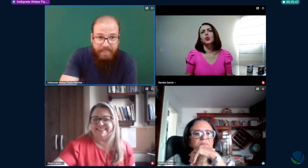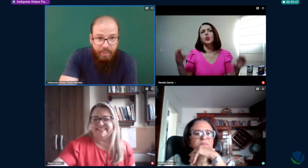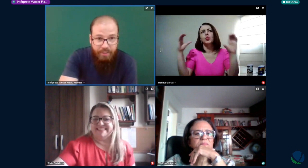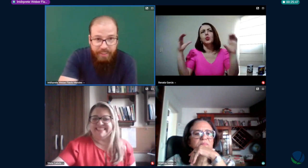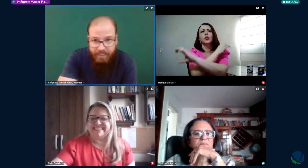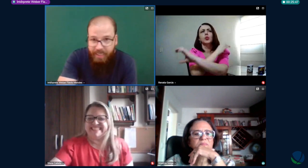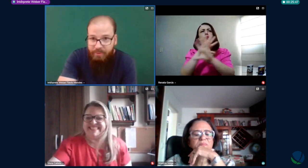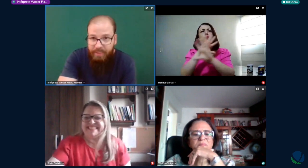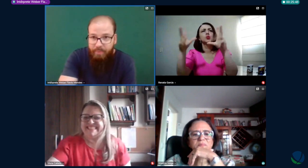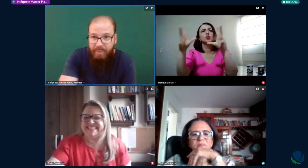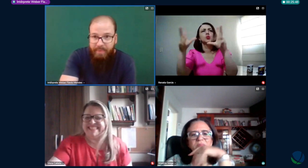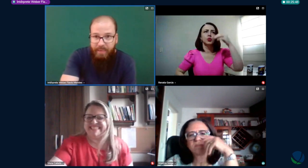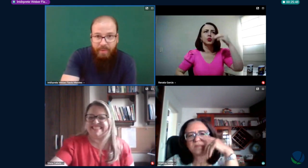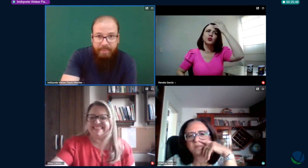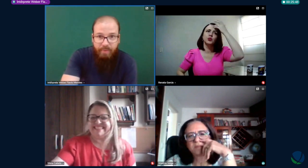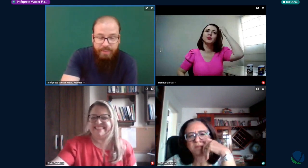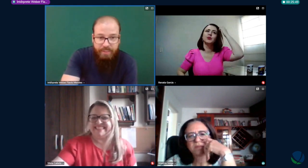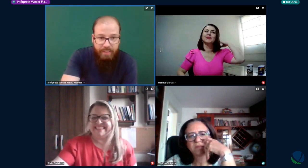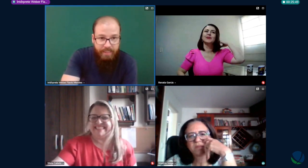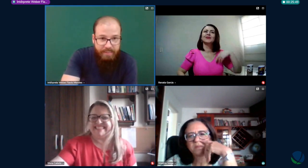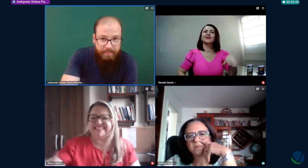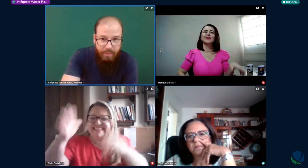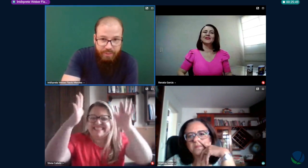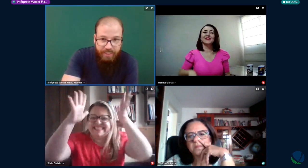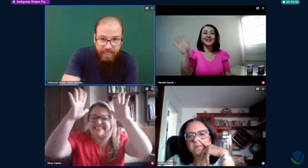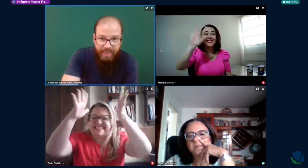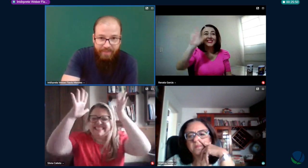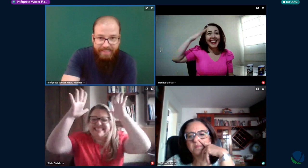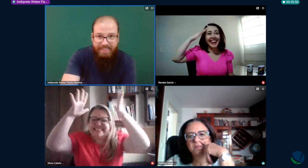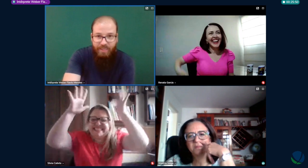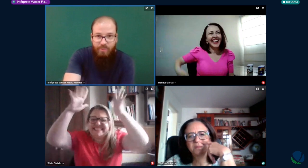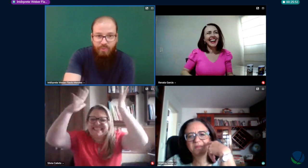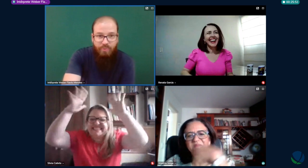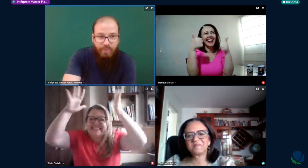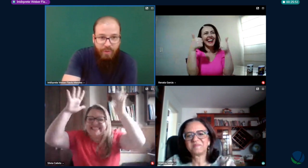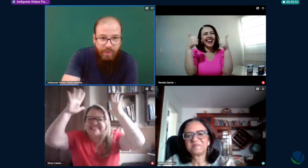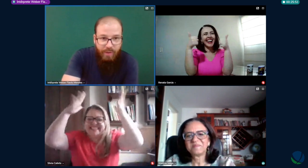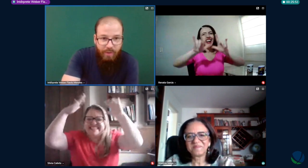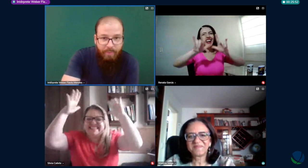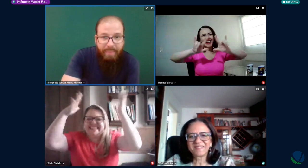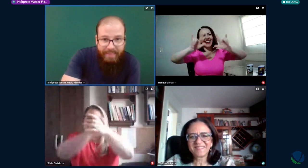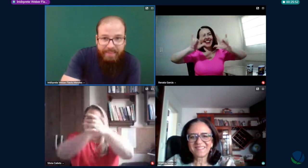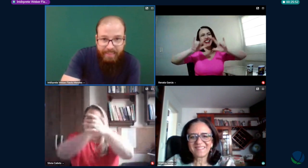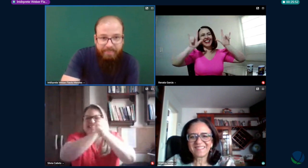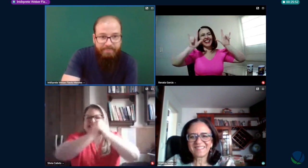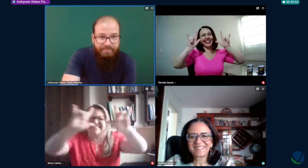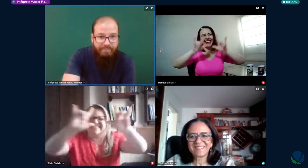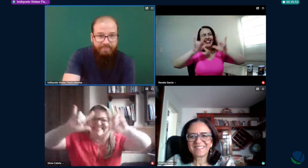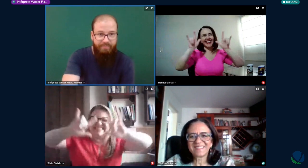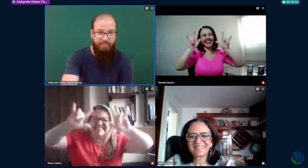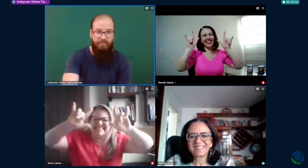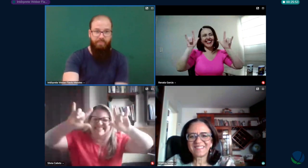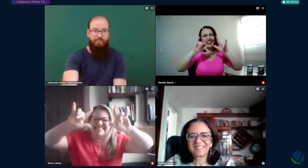Ricardo, ela disse que pode deixar, não tem problema não. Ela pode, ele disse que pode deixar a gravação completa,